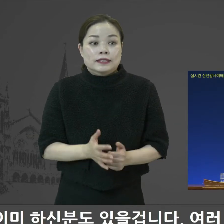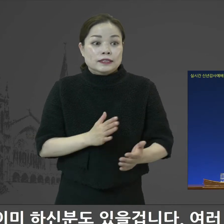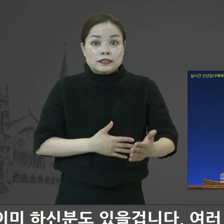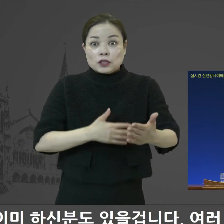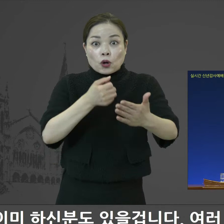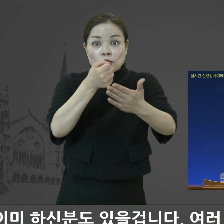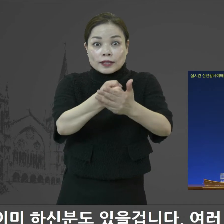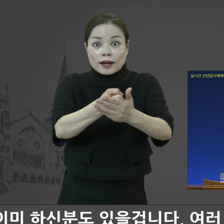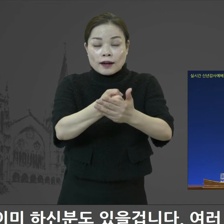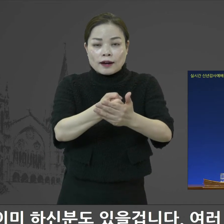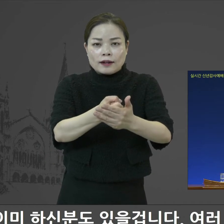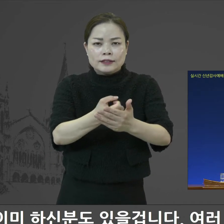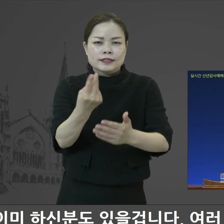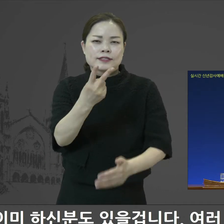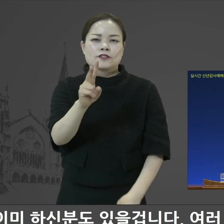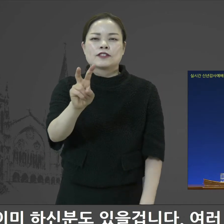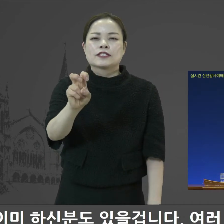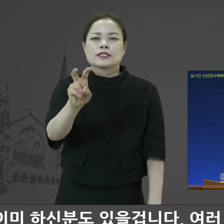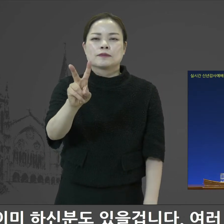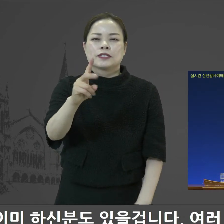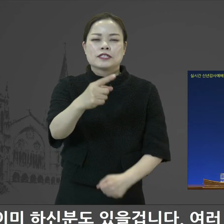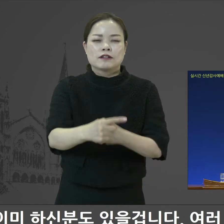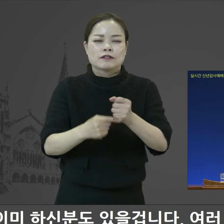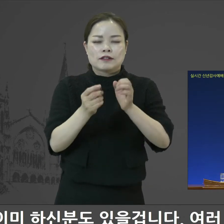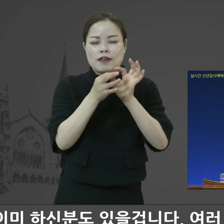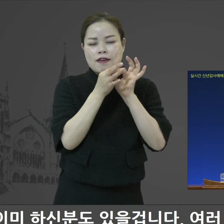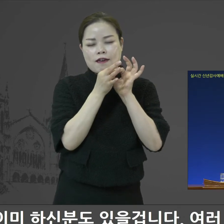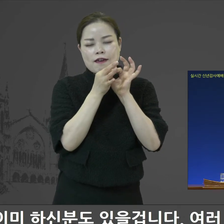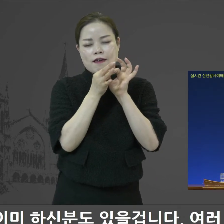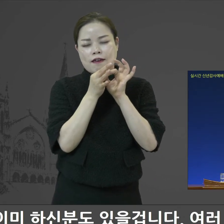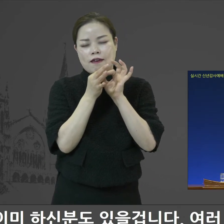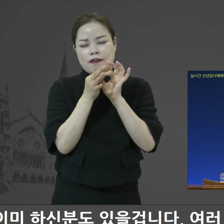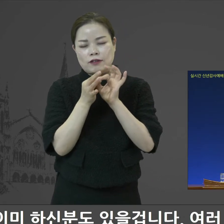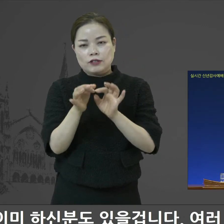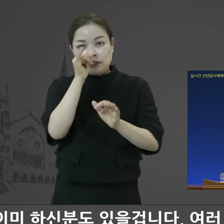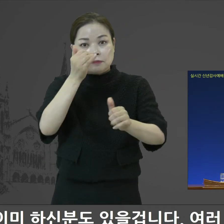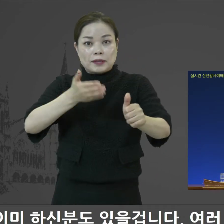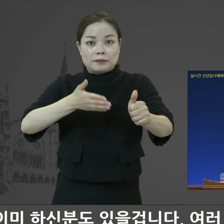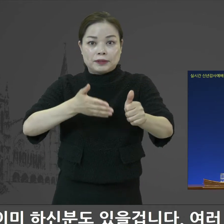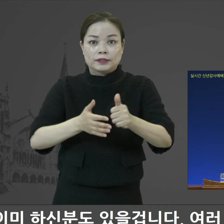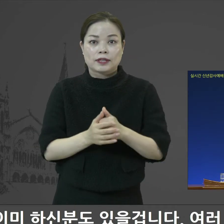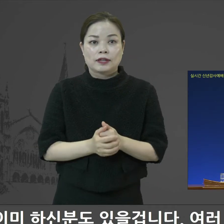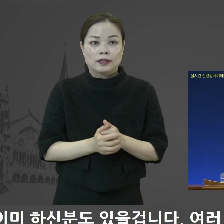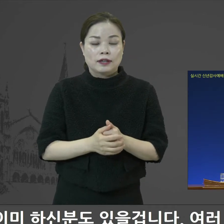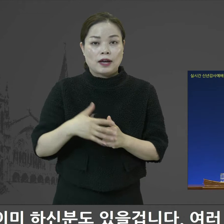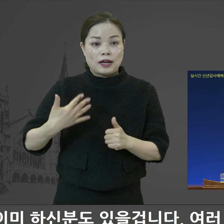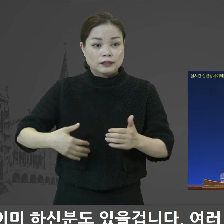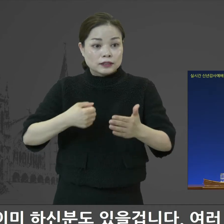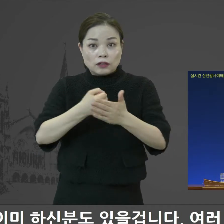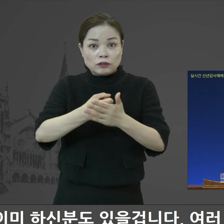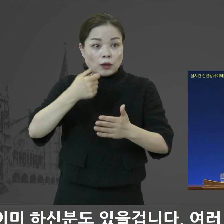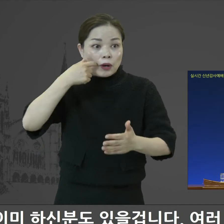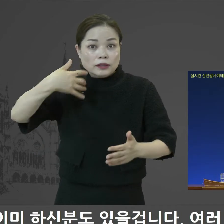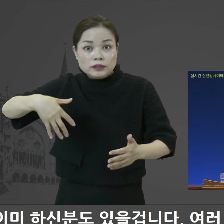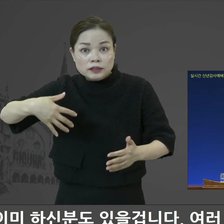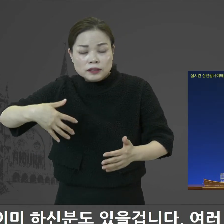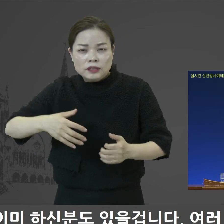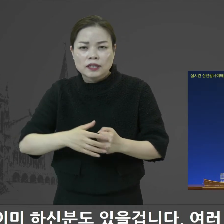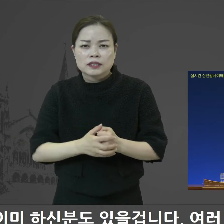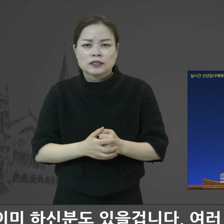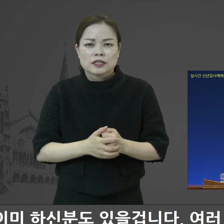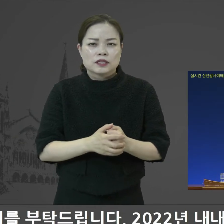결단이 2022년 내내 지속될 수 있기를 소망합니다. 아직 결단을 못하신 분들,